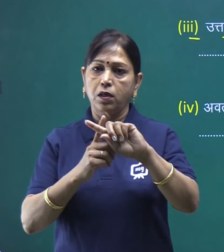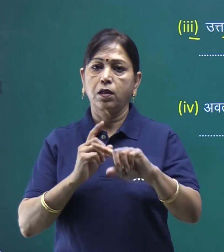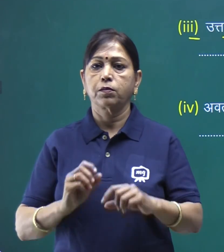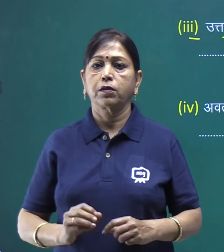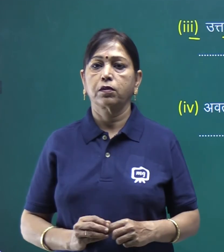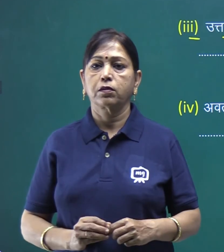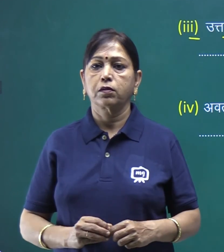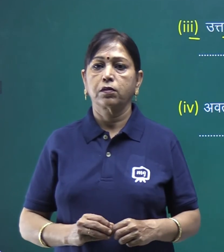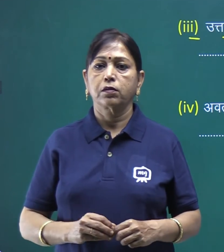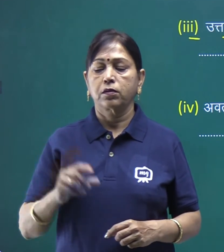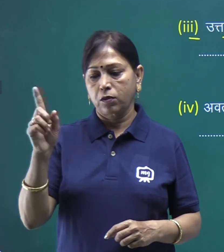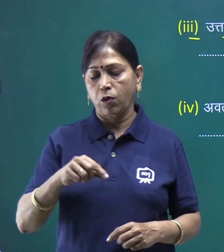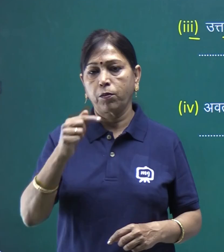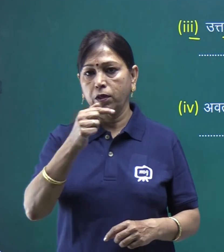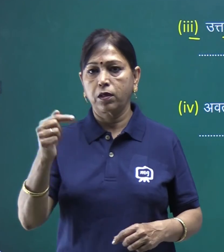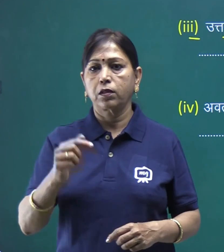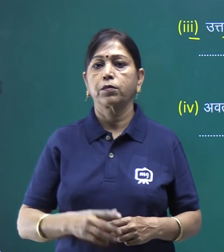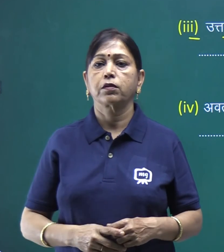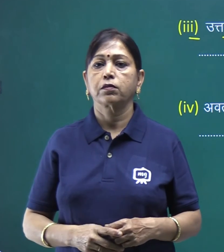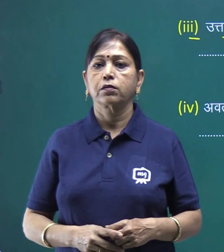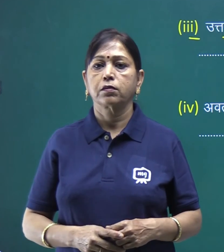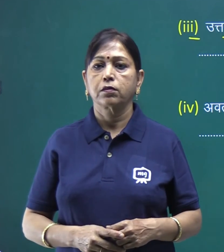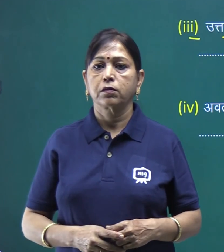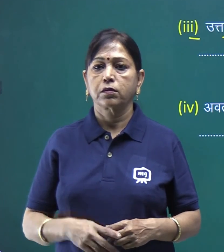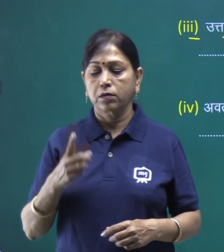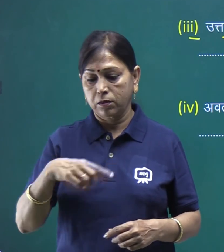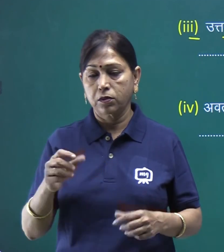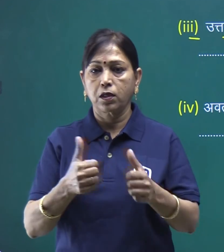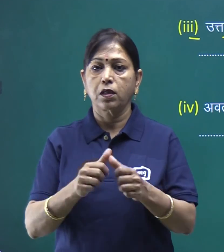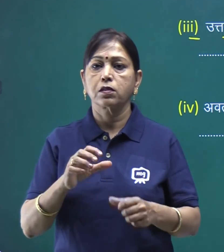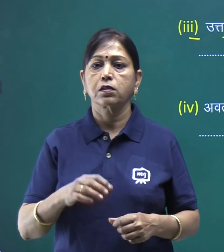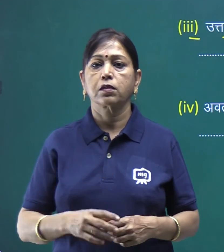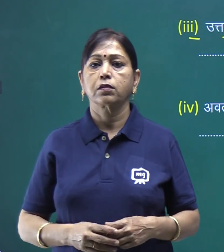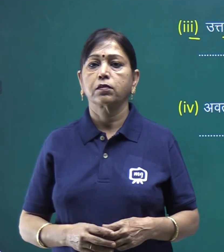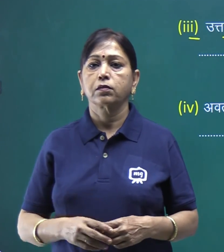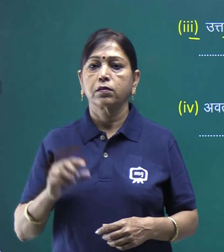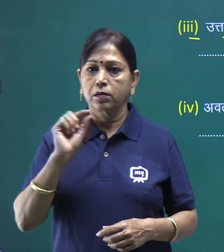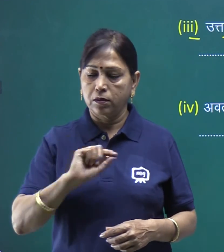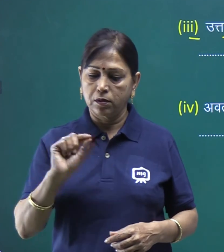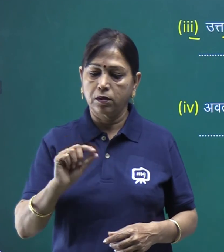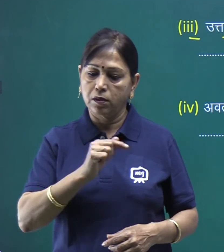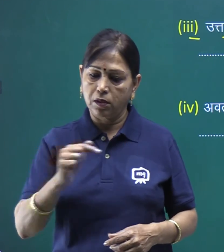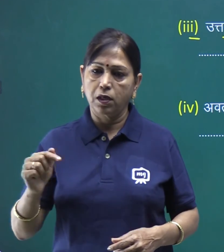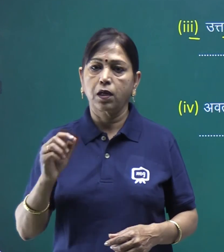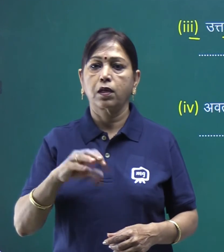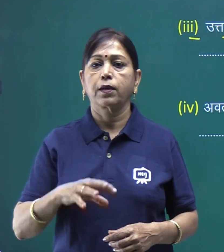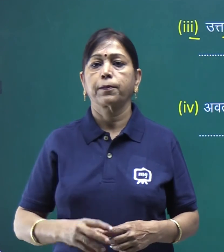धनात्मक ऑब्लिक ऋणात्मक। सही ऑप्शन रिक्त स्थान में लिखेंगे।